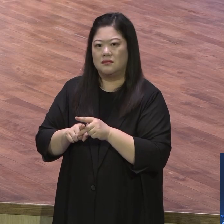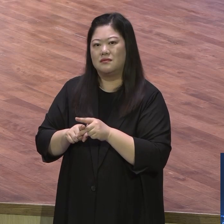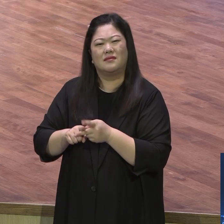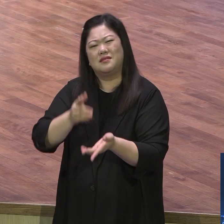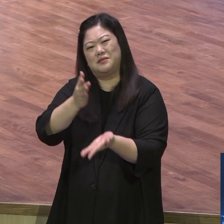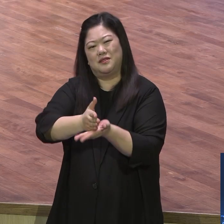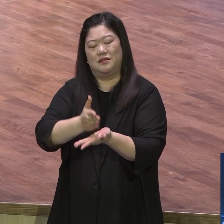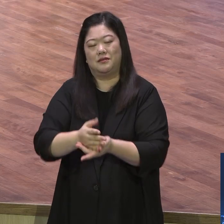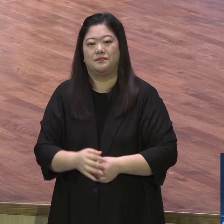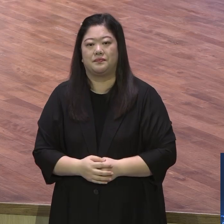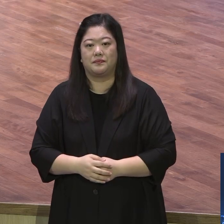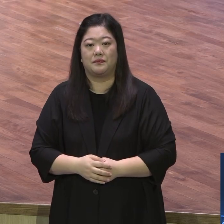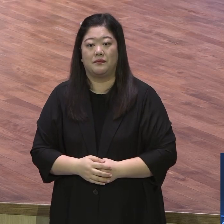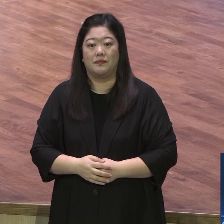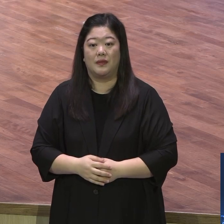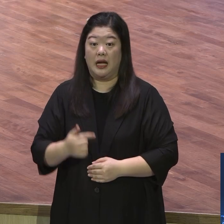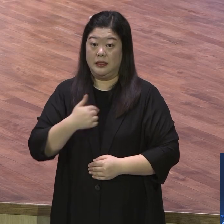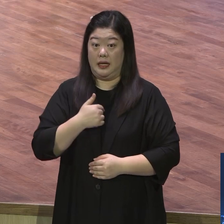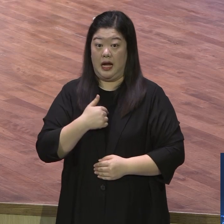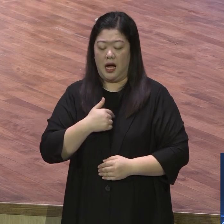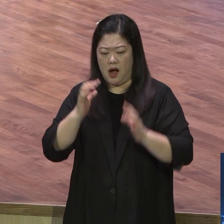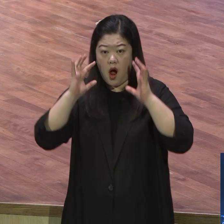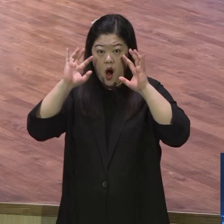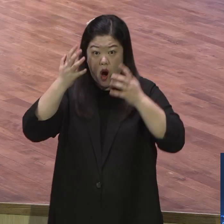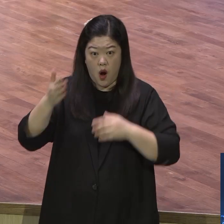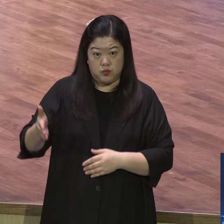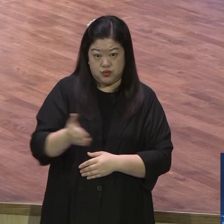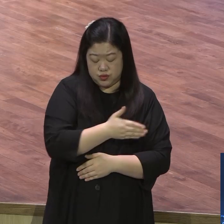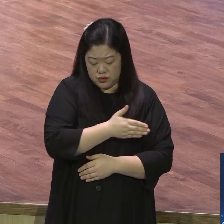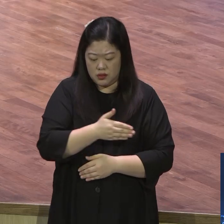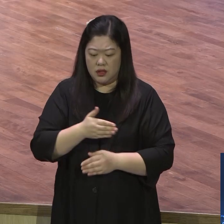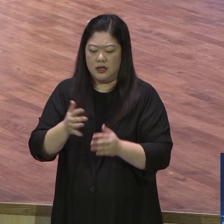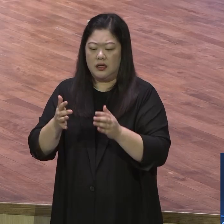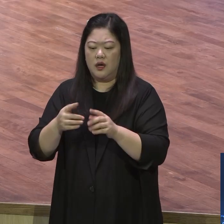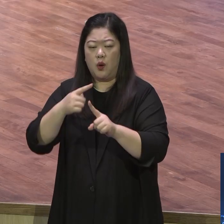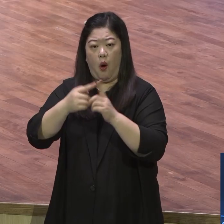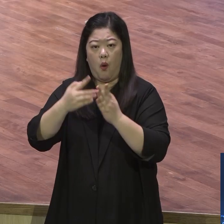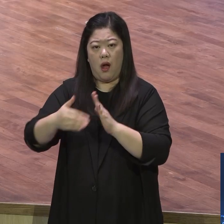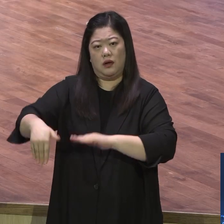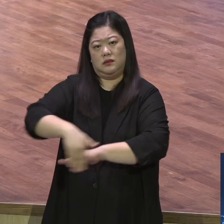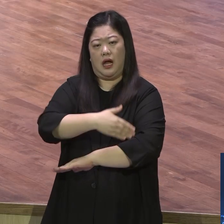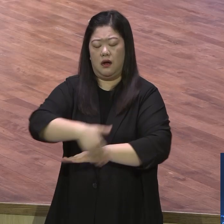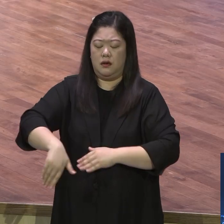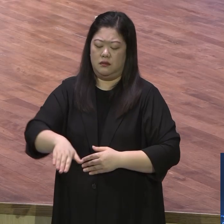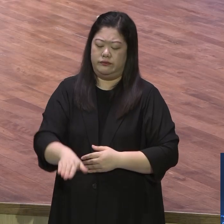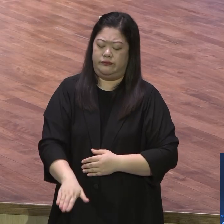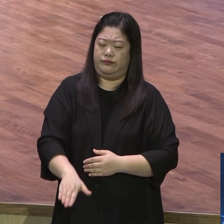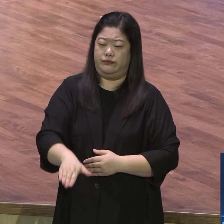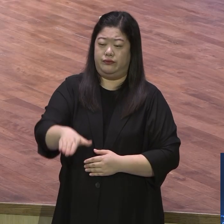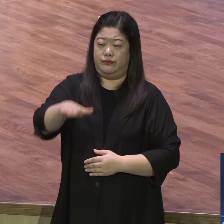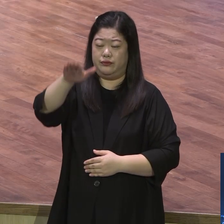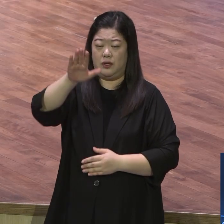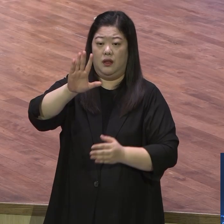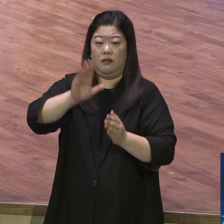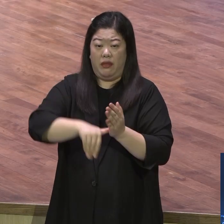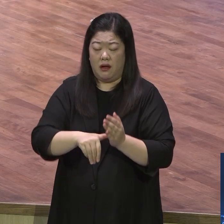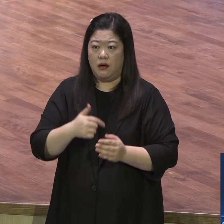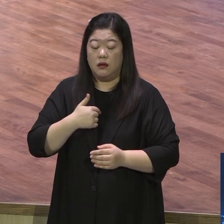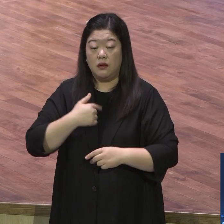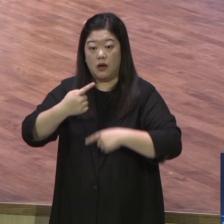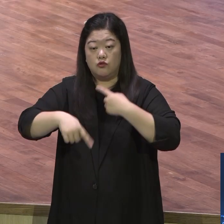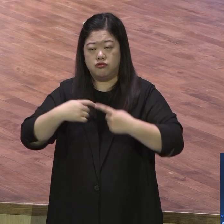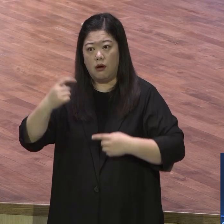하면서 그것도 부산에서 제일 큰 교회입니다 단 한 번도 캐션을 가진 적이 없어요